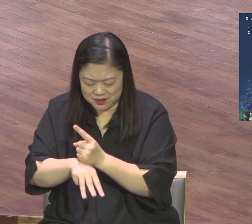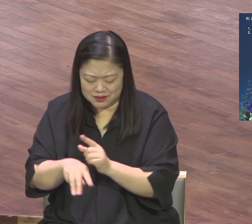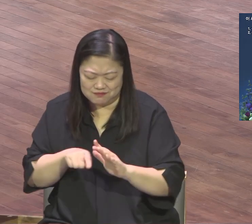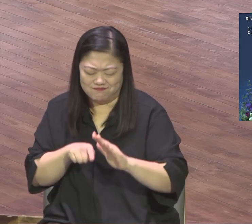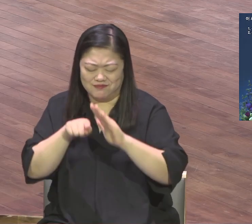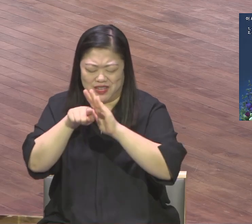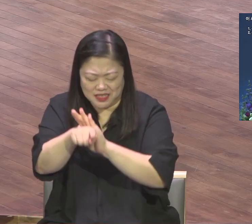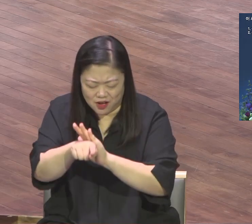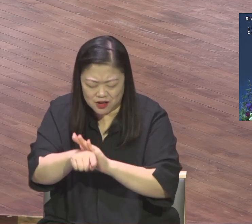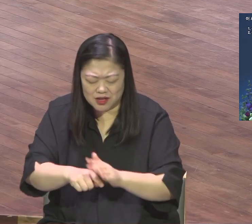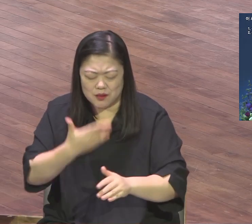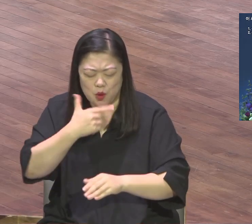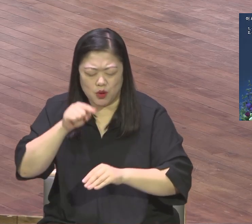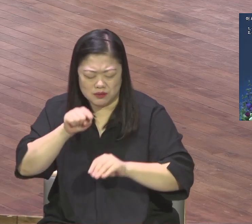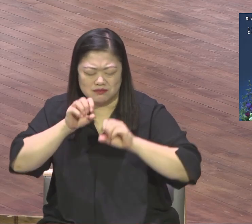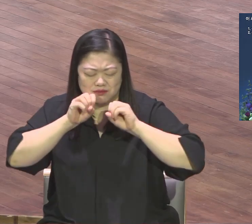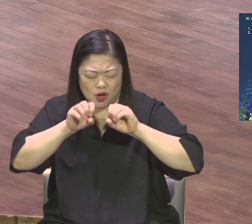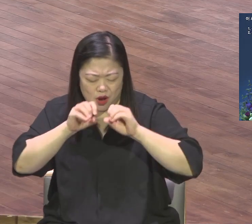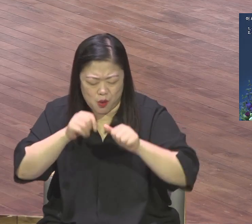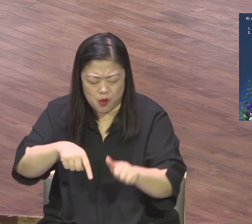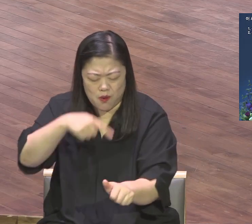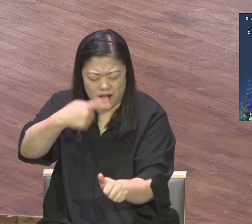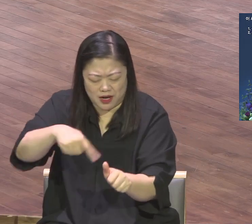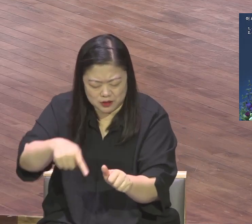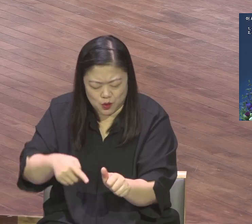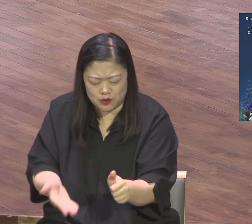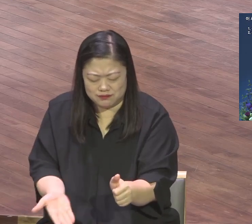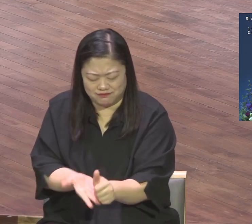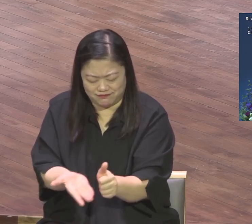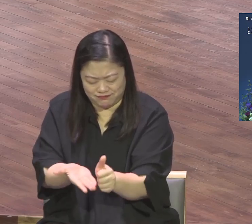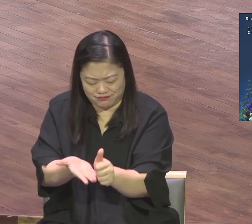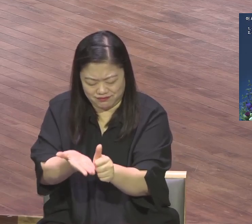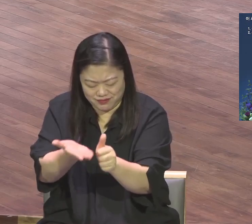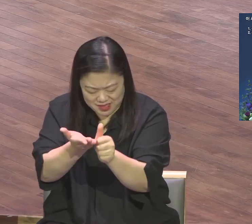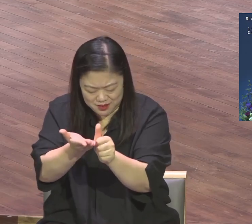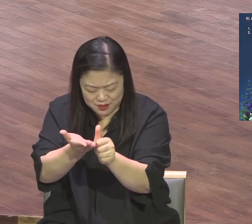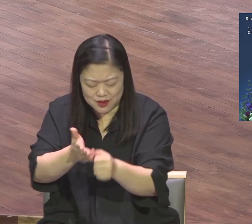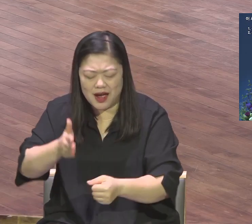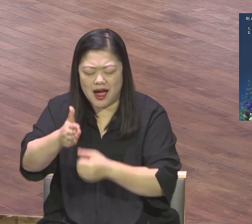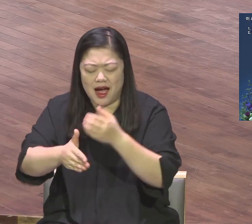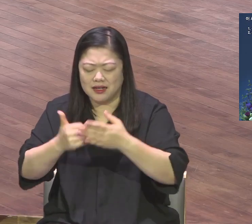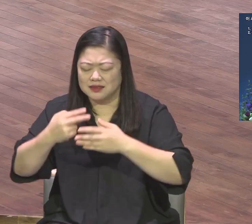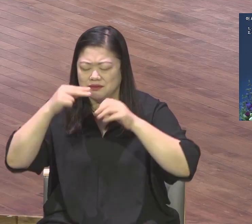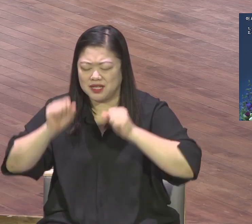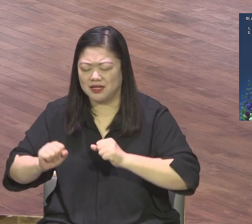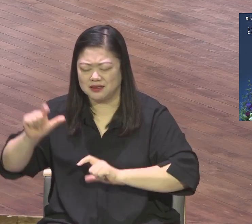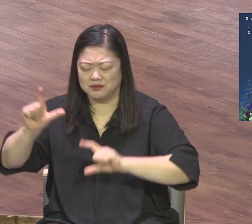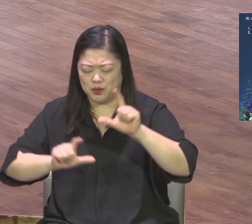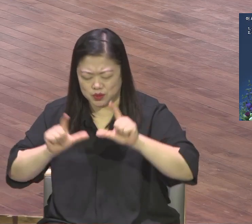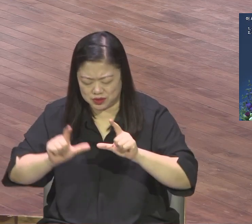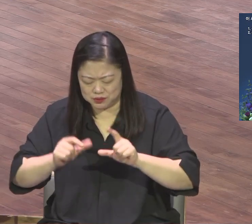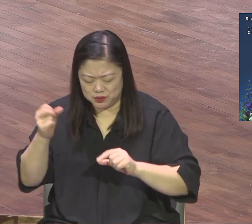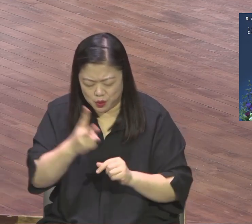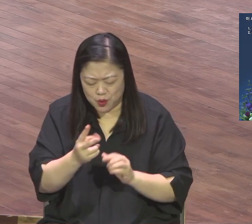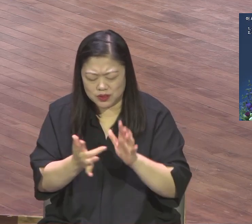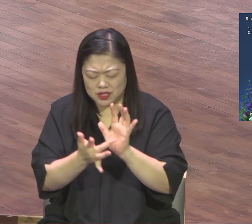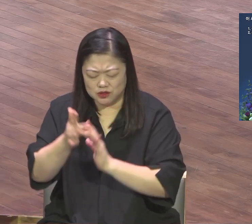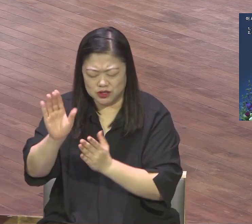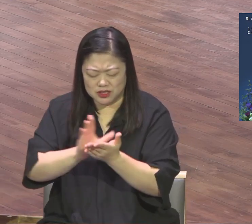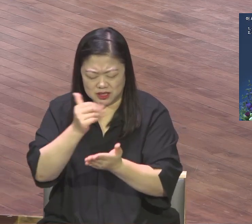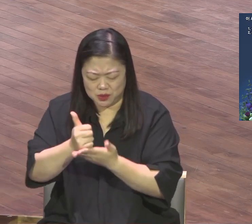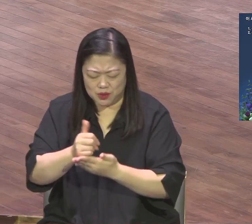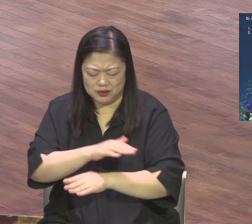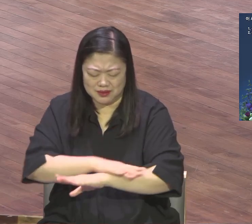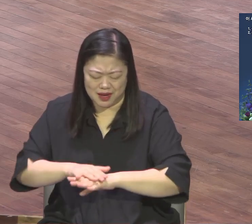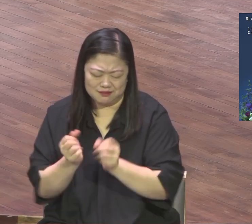주신 모든 이 말씀들을 가지고 참으로 현장에서 하나님의 살아계심과 예수와 그리스도의 심과 사단의 역사를 보고